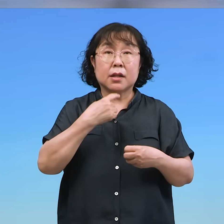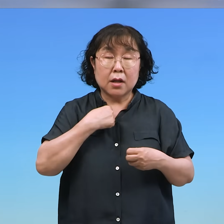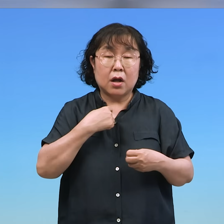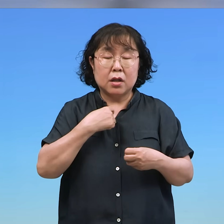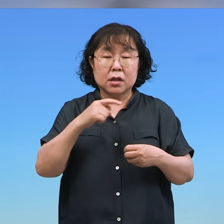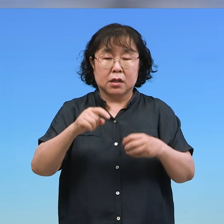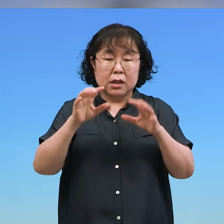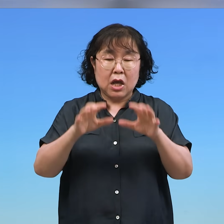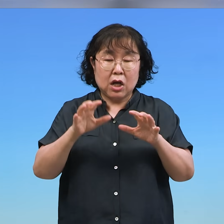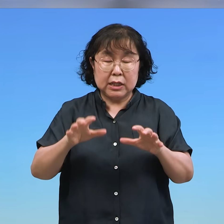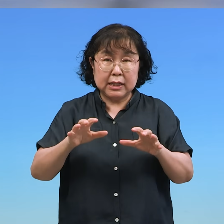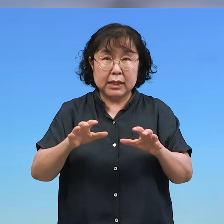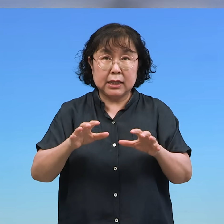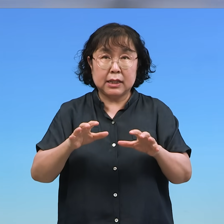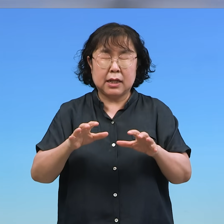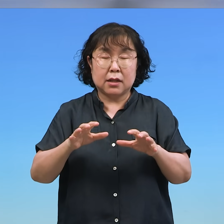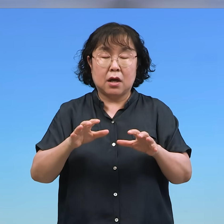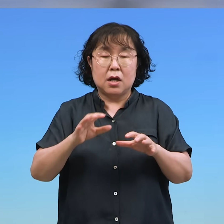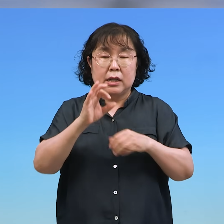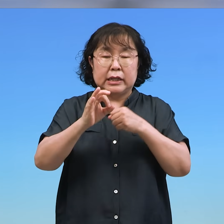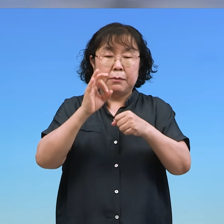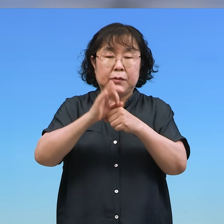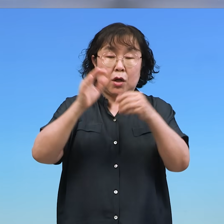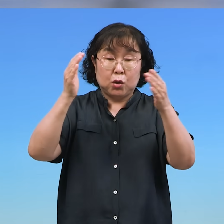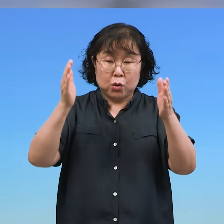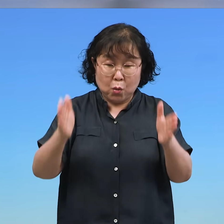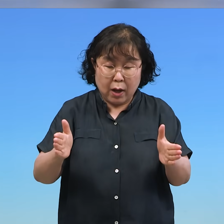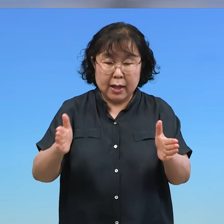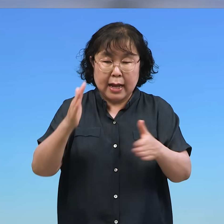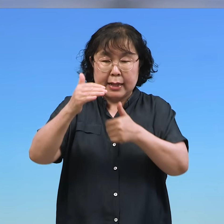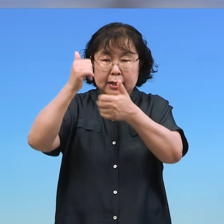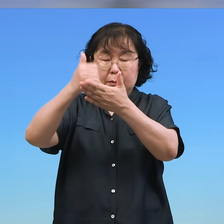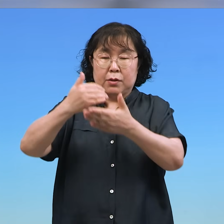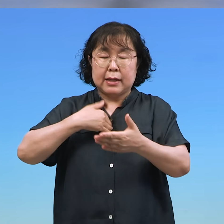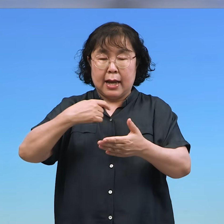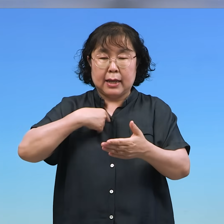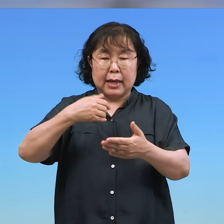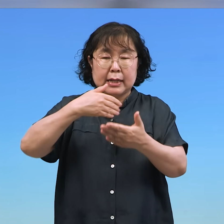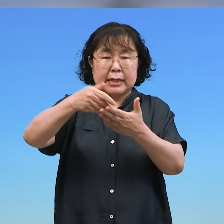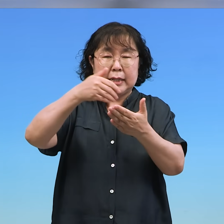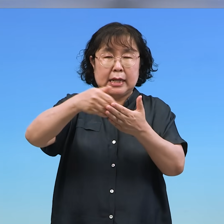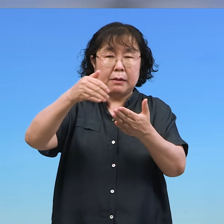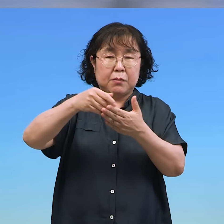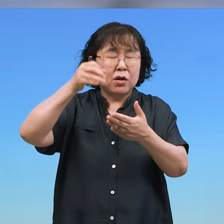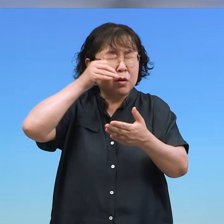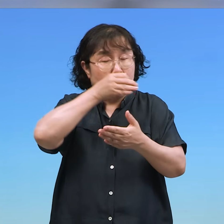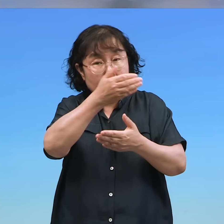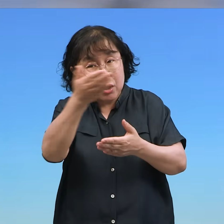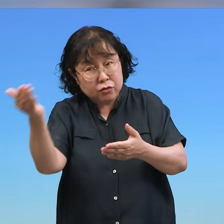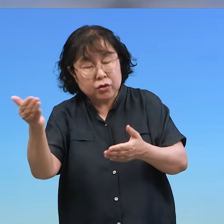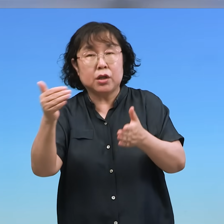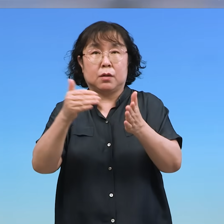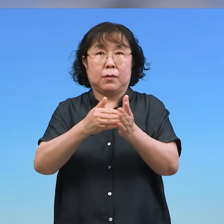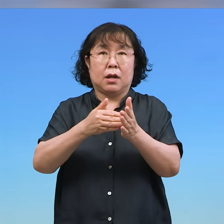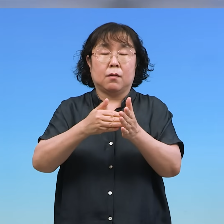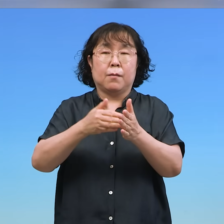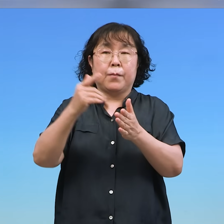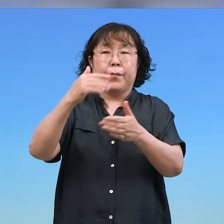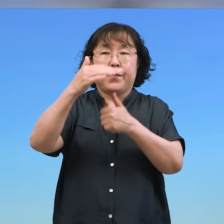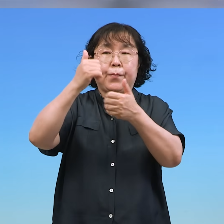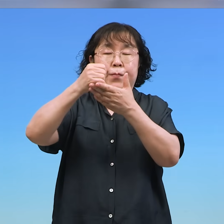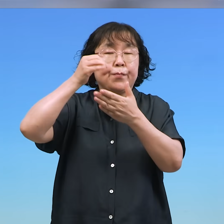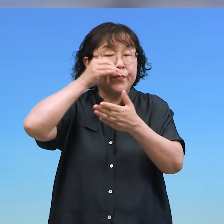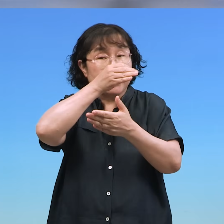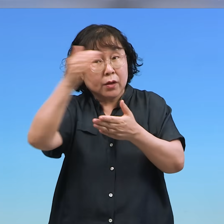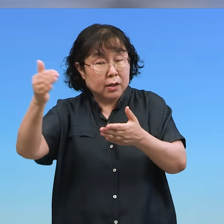그 현실에서 10년 내내 하나님은 저에게 그림을 그려주시는 거예요. 그리고 하나님이 보여주시는